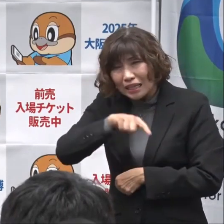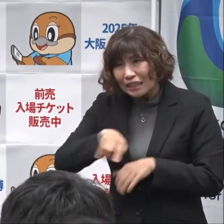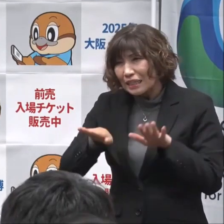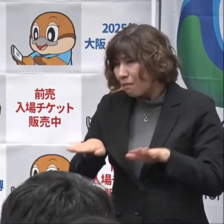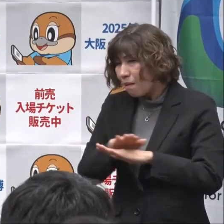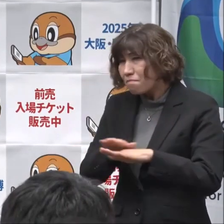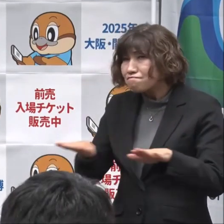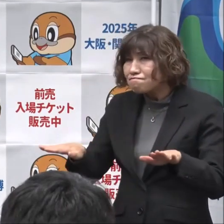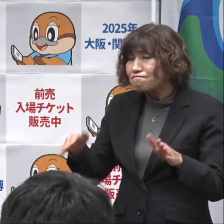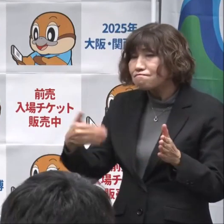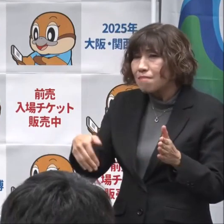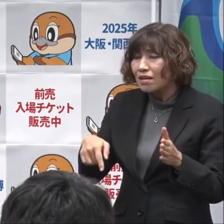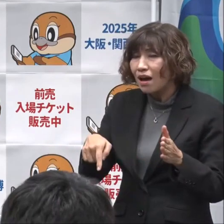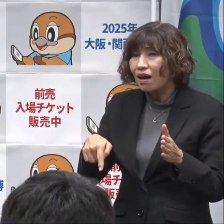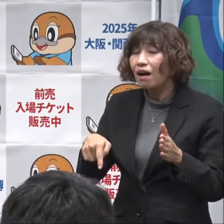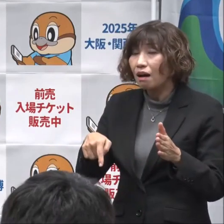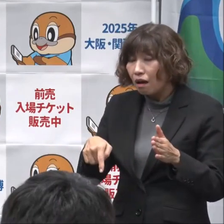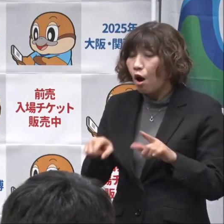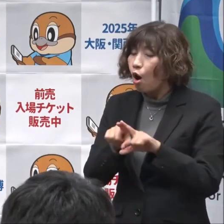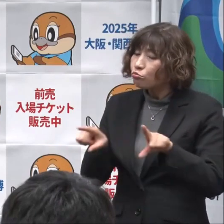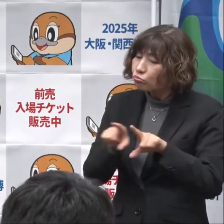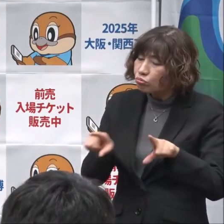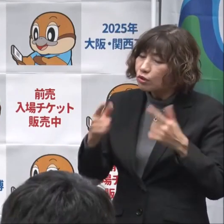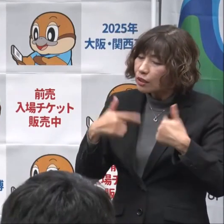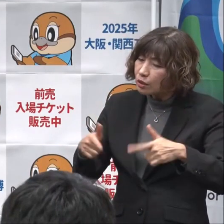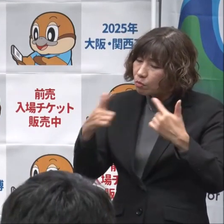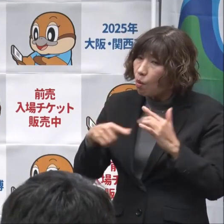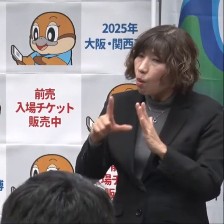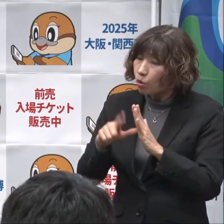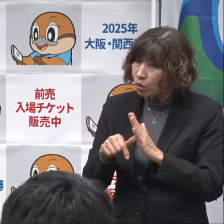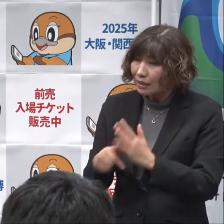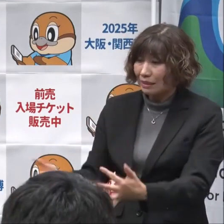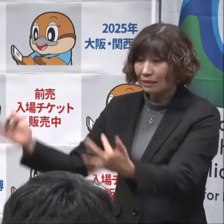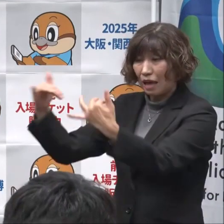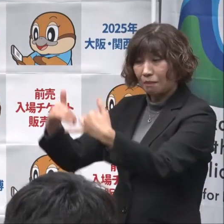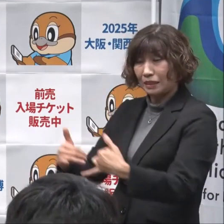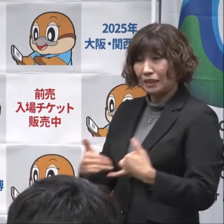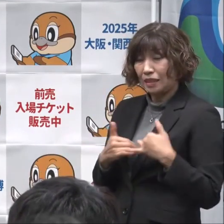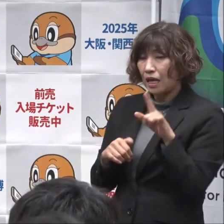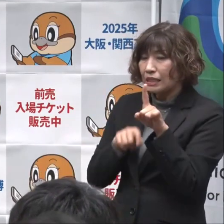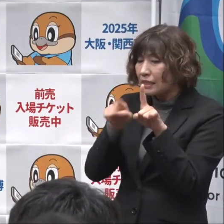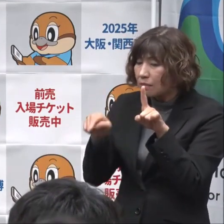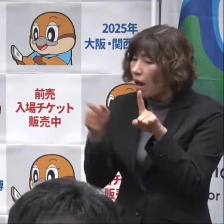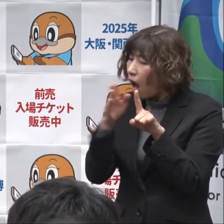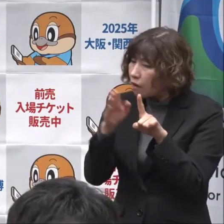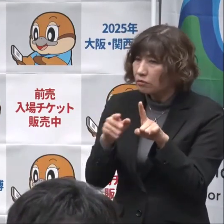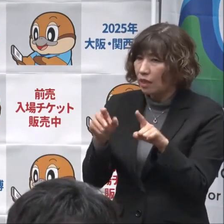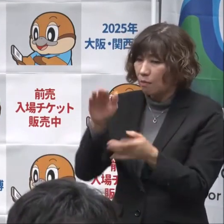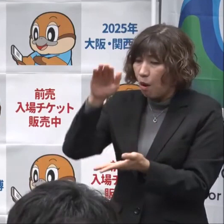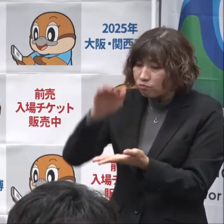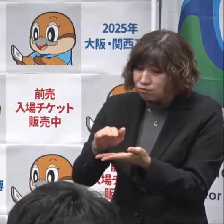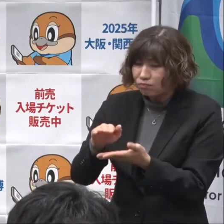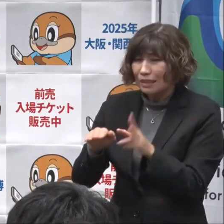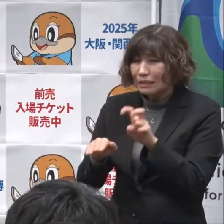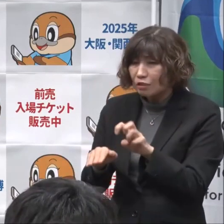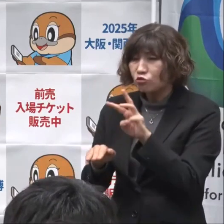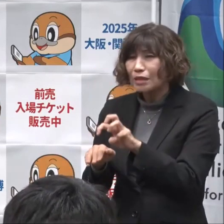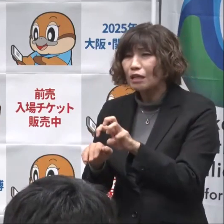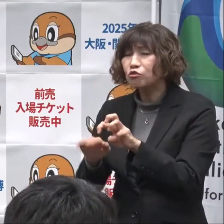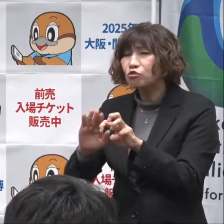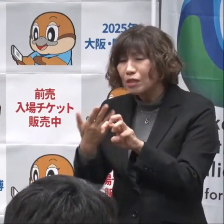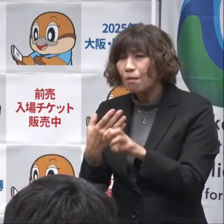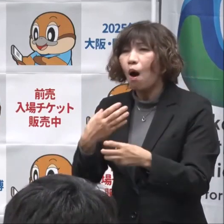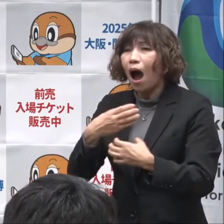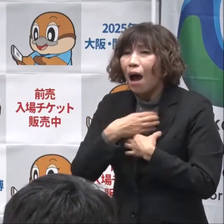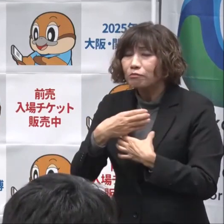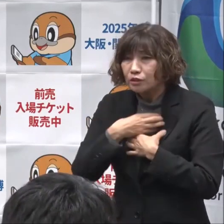その平常時でそういう津波は実は1メートルとか来なくても 2,30 センチっていうふうな高さでも危ないんだよっていうふうなことを何か府として